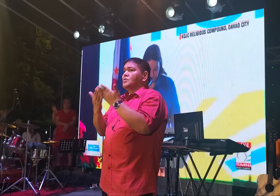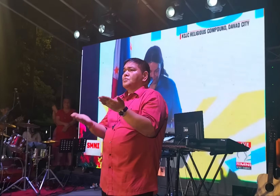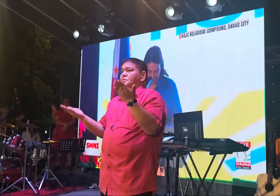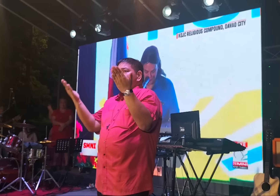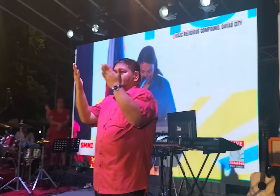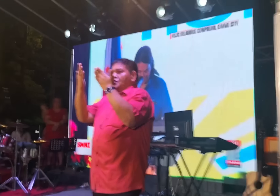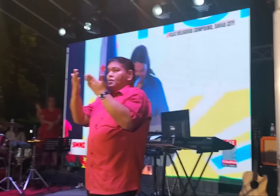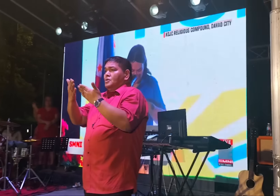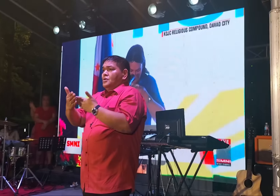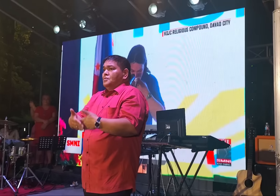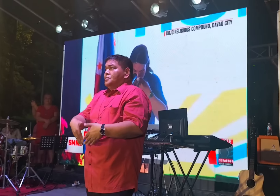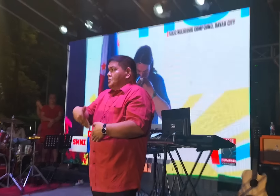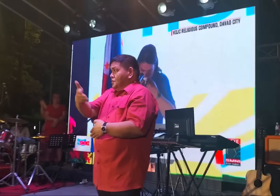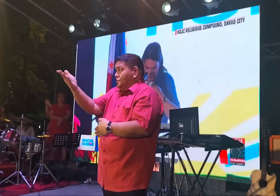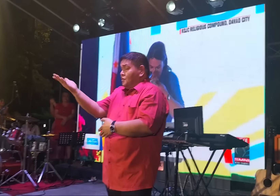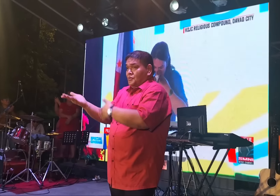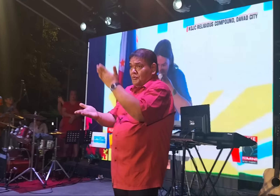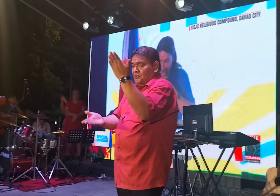Ayan na.